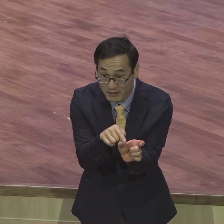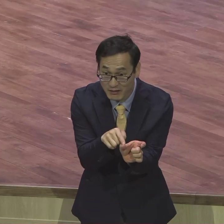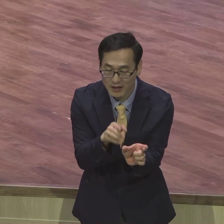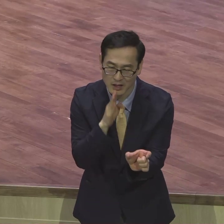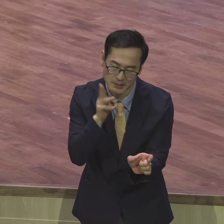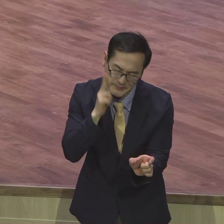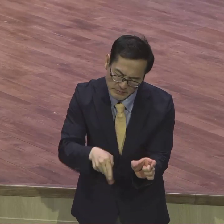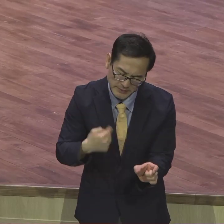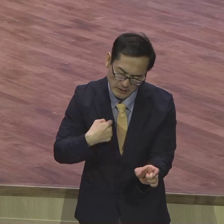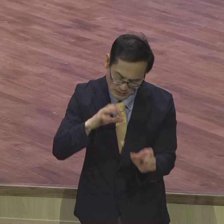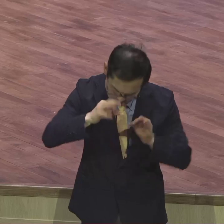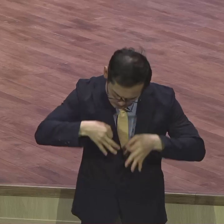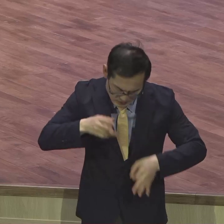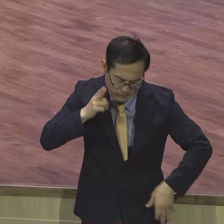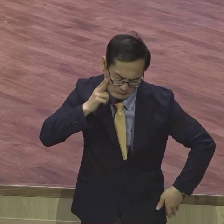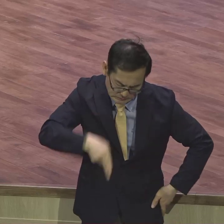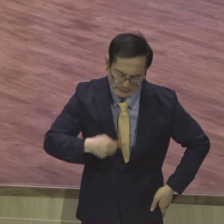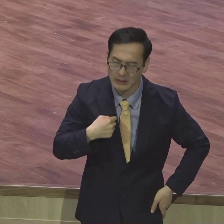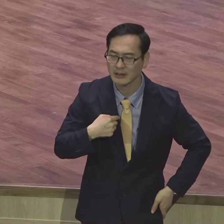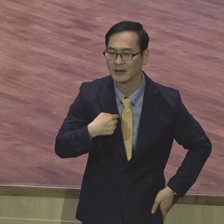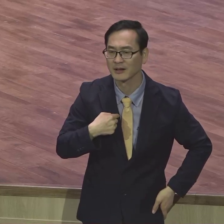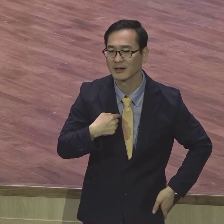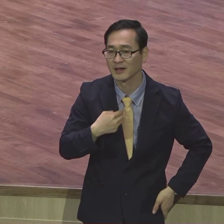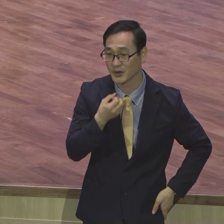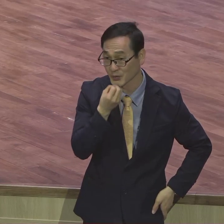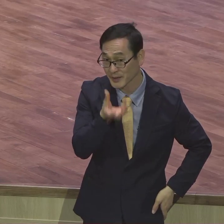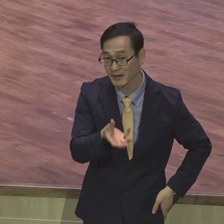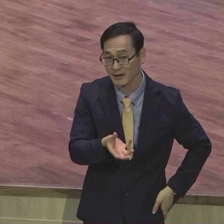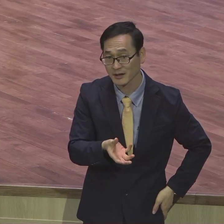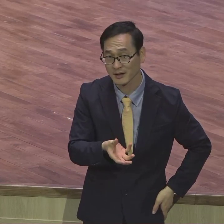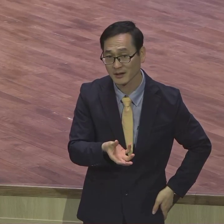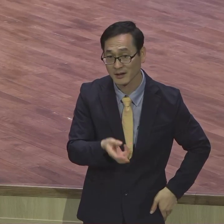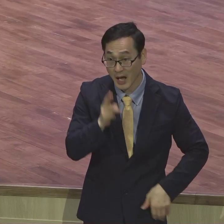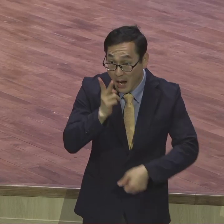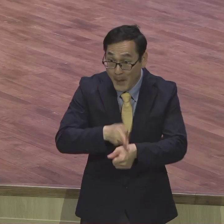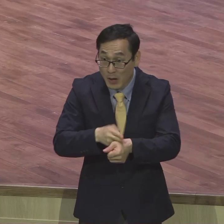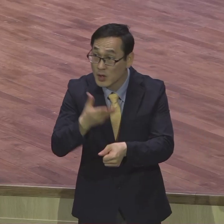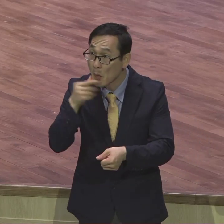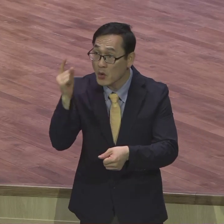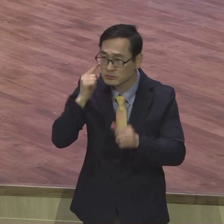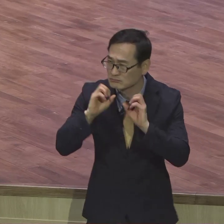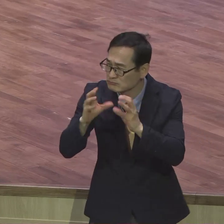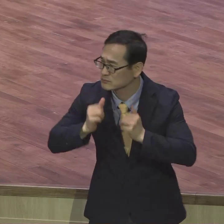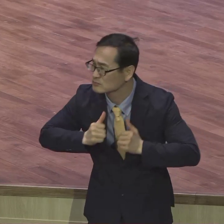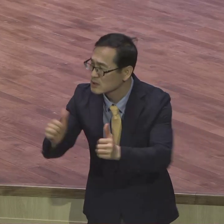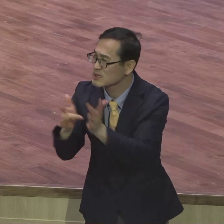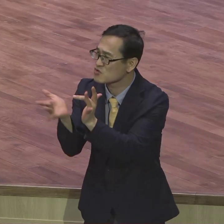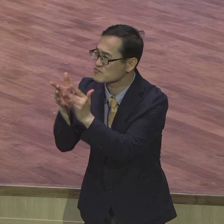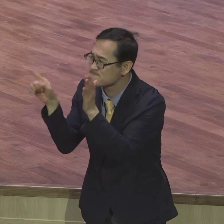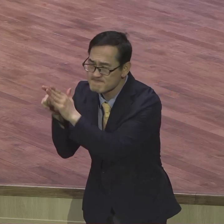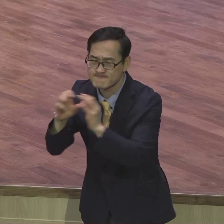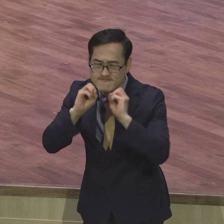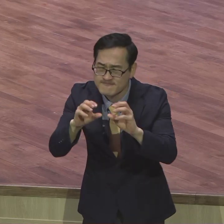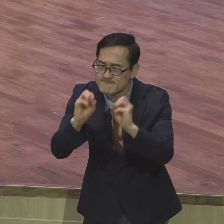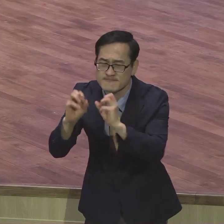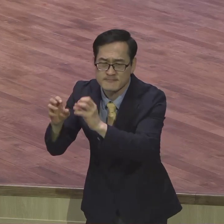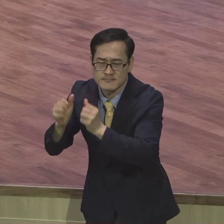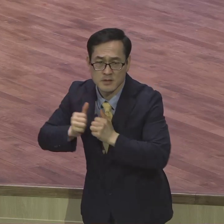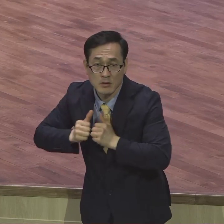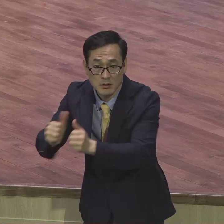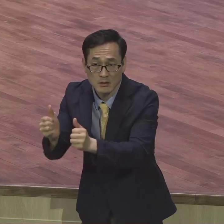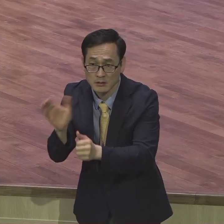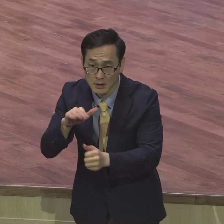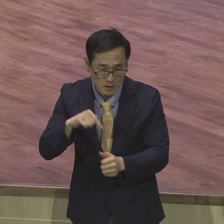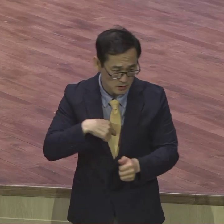내 모습 내가 보다 비참하다. 사도가 돼가지고 말이에요. 남에게 전도하는 성교사가 돼가지고